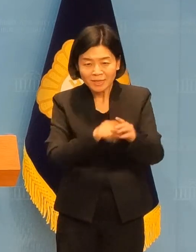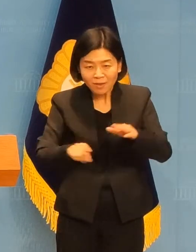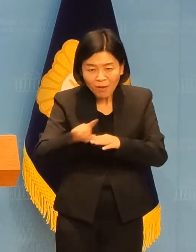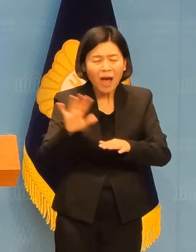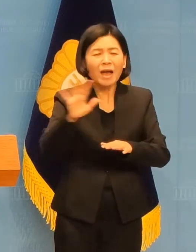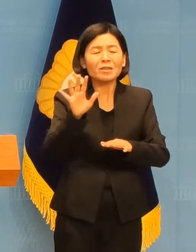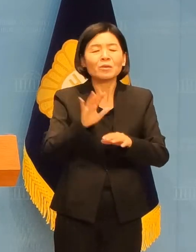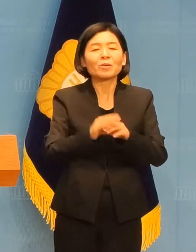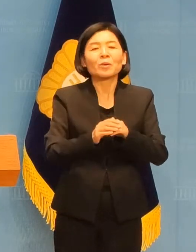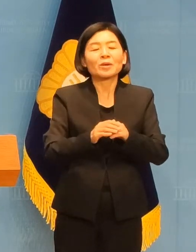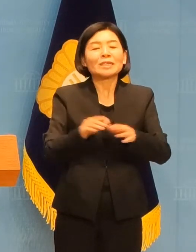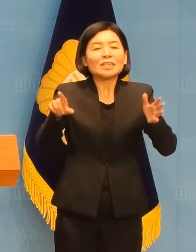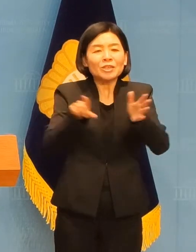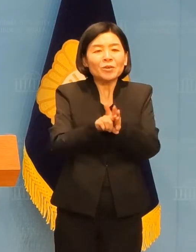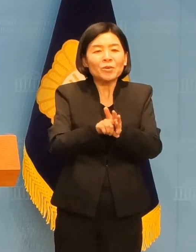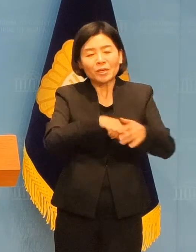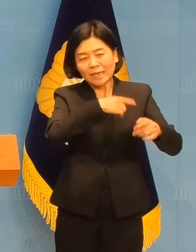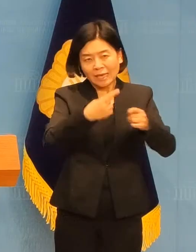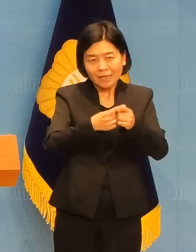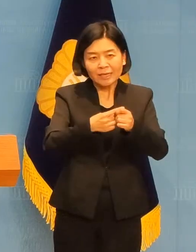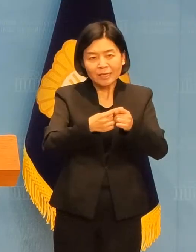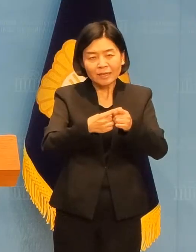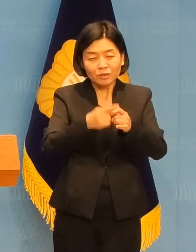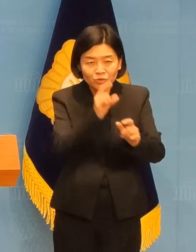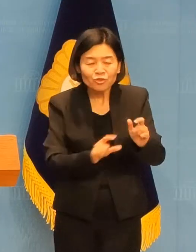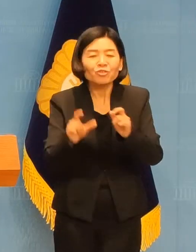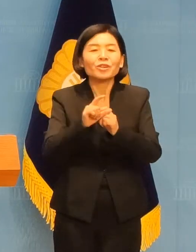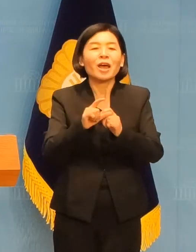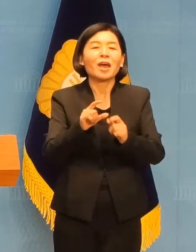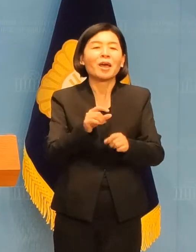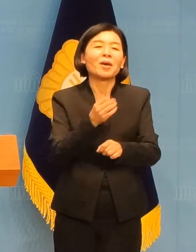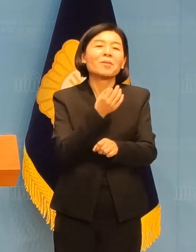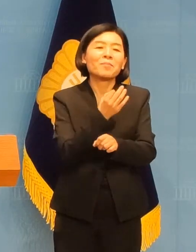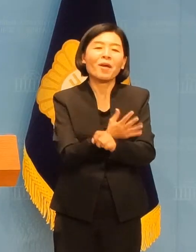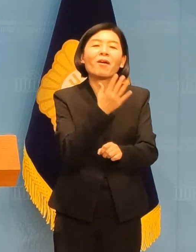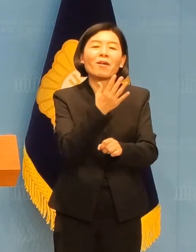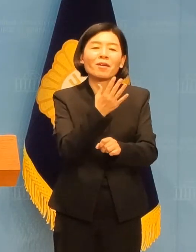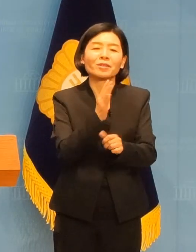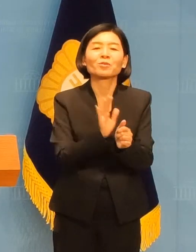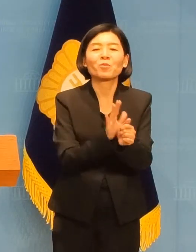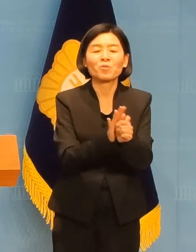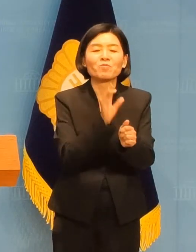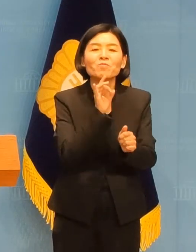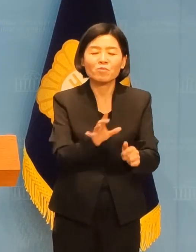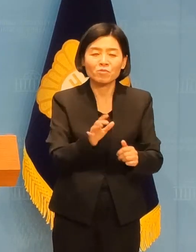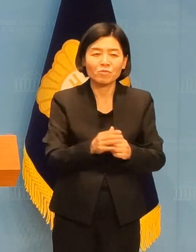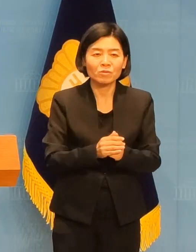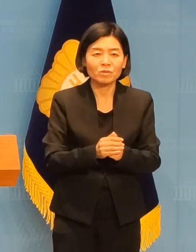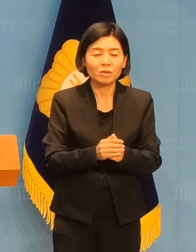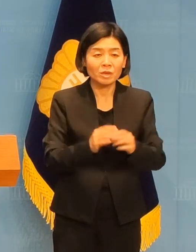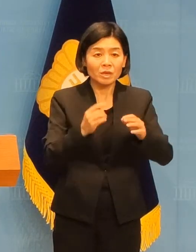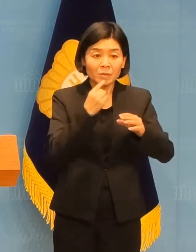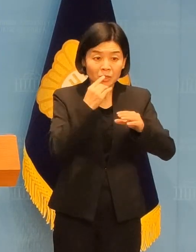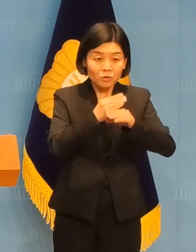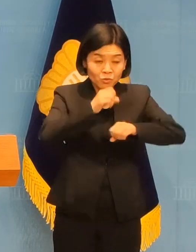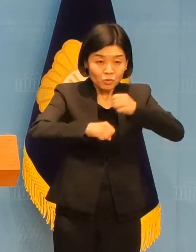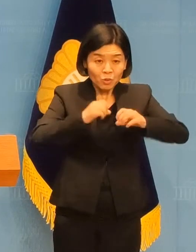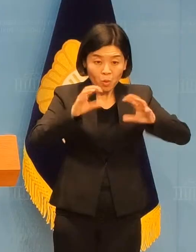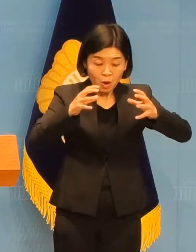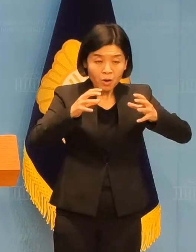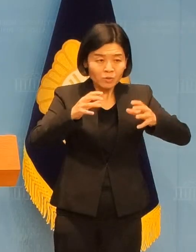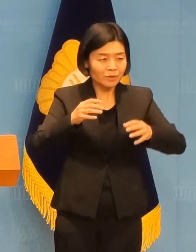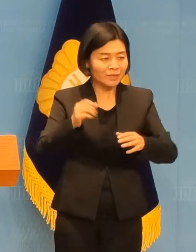거기에 편의까지 고려한 것이기 때문입니다. 문제는 민주공화국 대한민국의 근간을 뒤흔드는